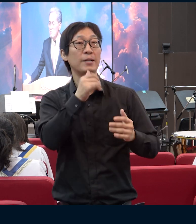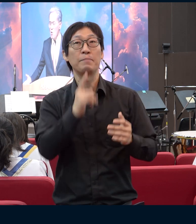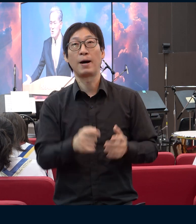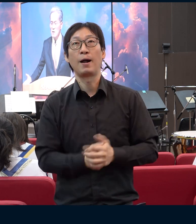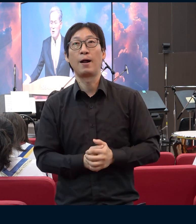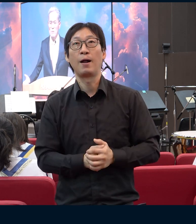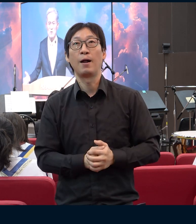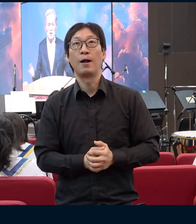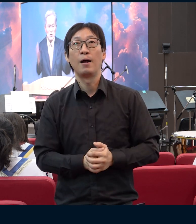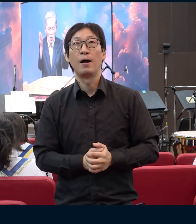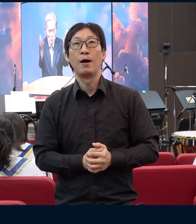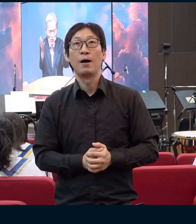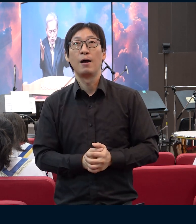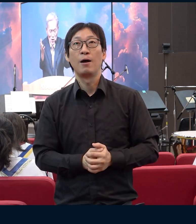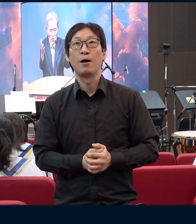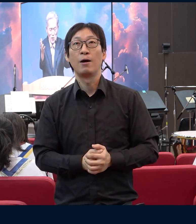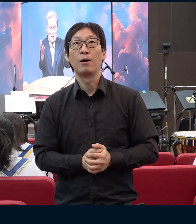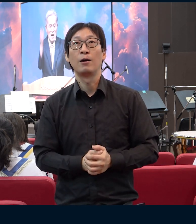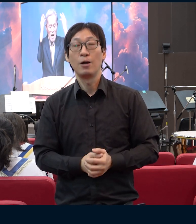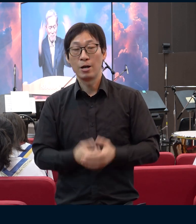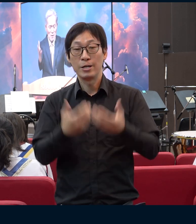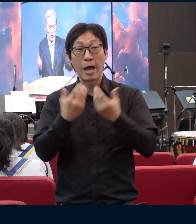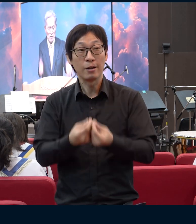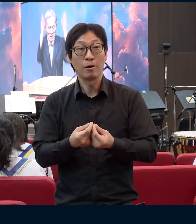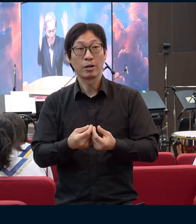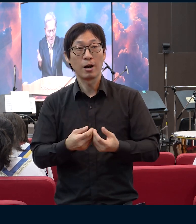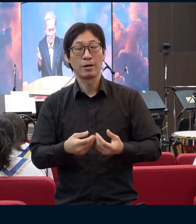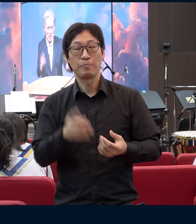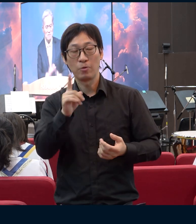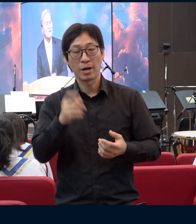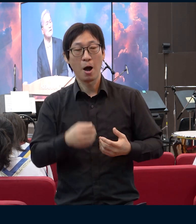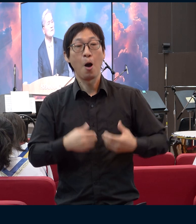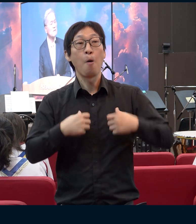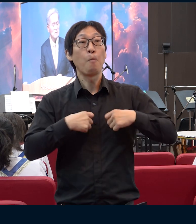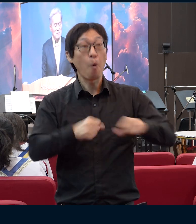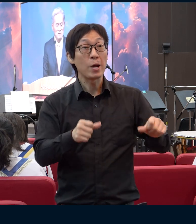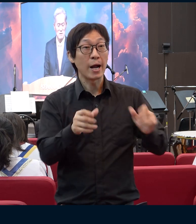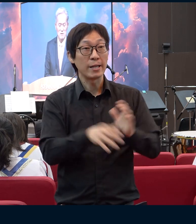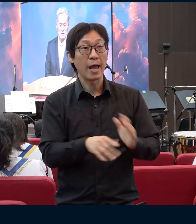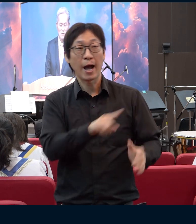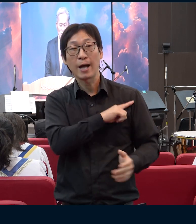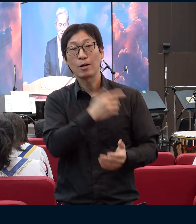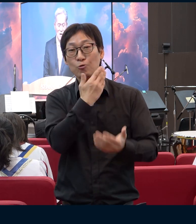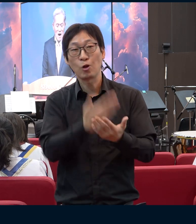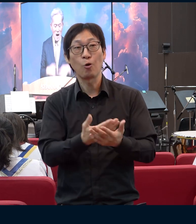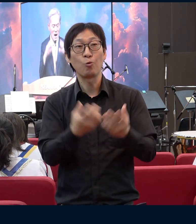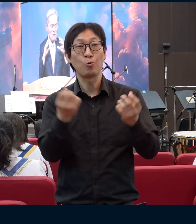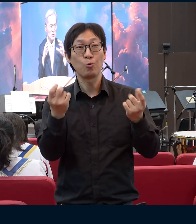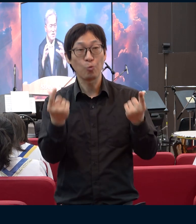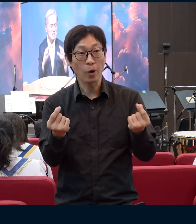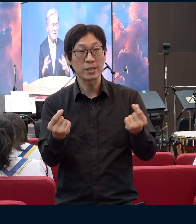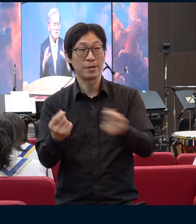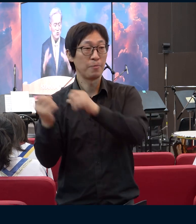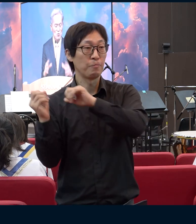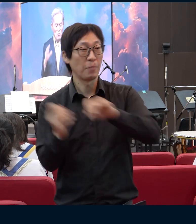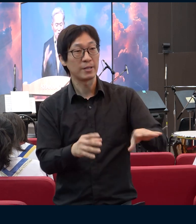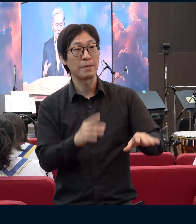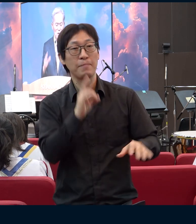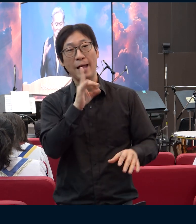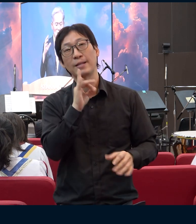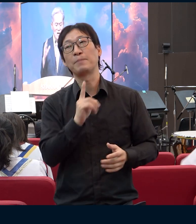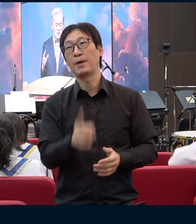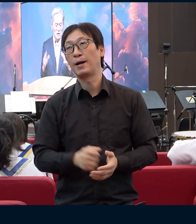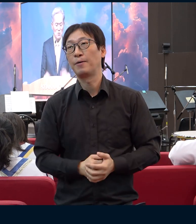예, 포기한다고 하면서 정말 중요한 것까지 함께 버리면 말이 안 되는 거예요. 여러분, 아무리 신앙을